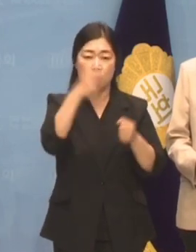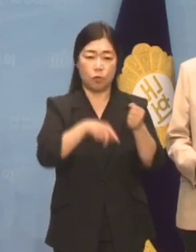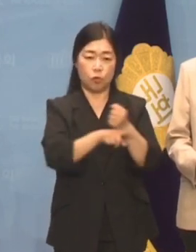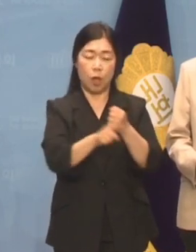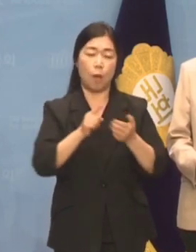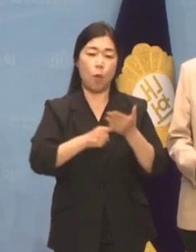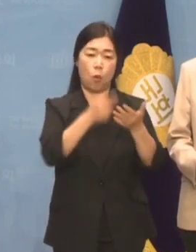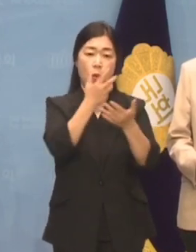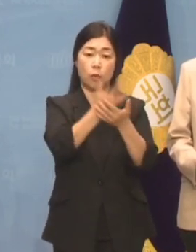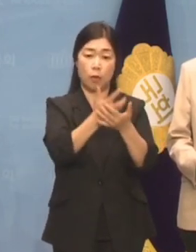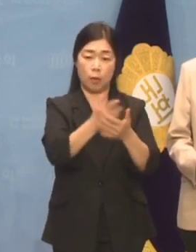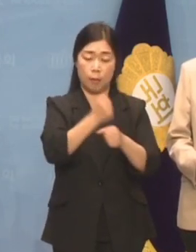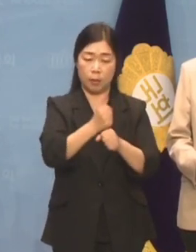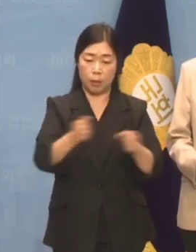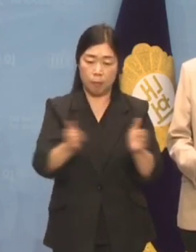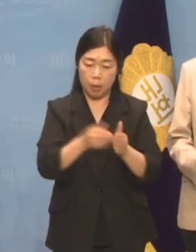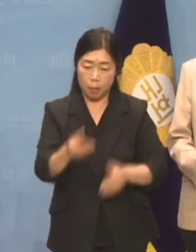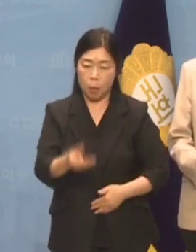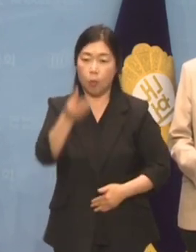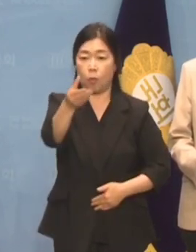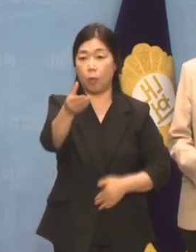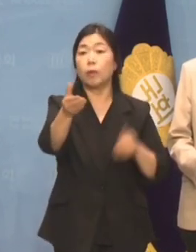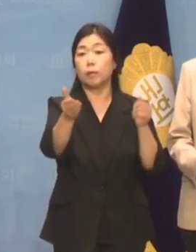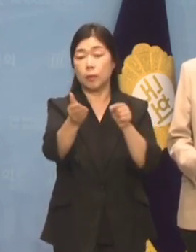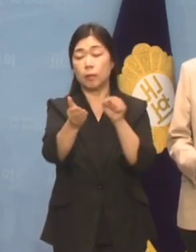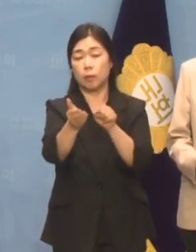작성, 윗선에 보고했습니다.